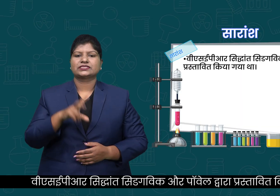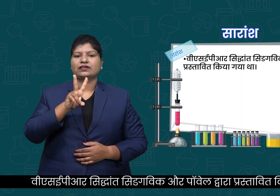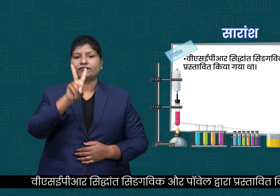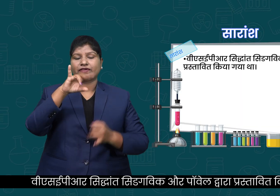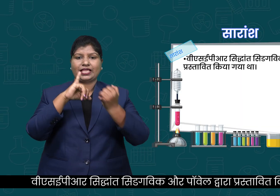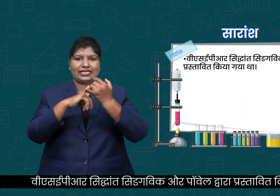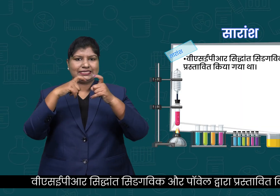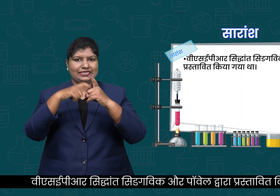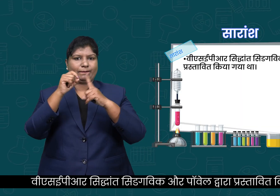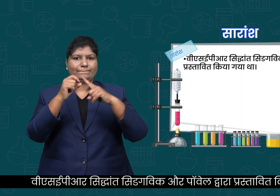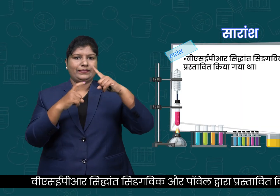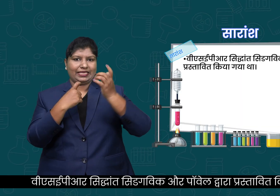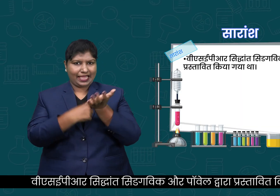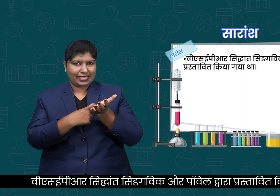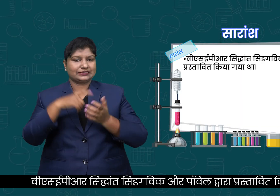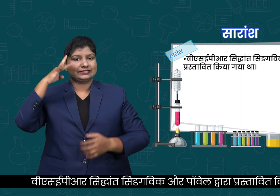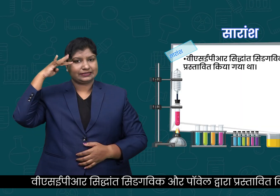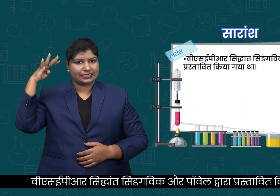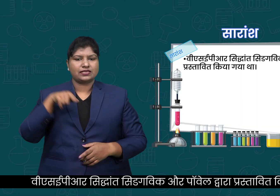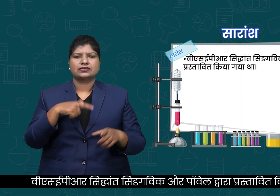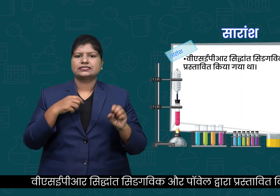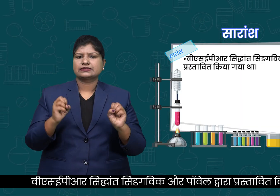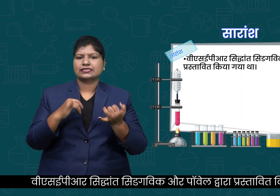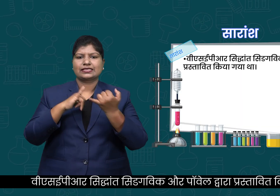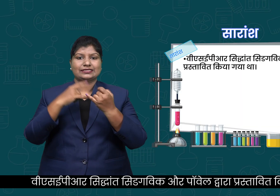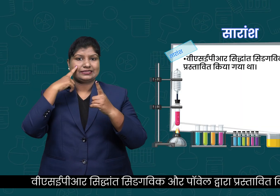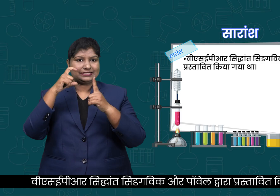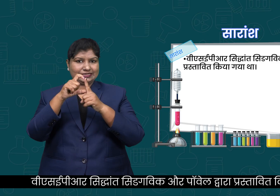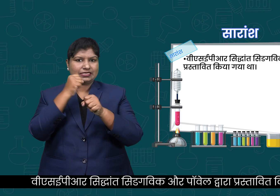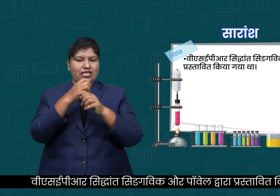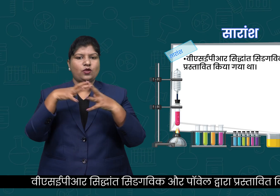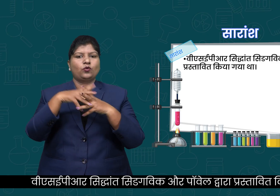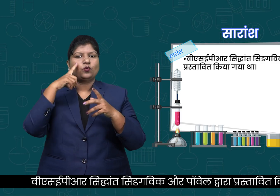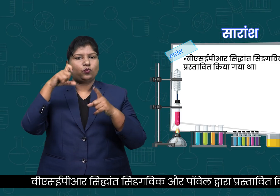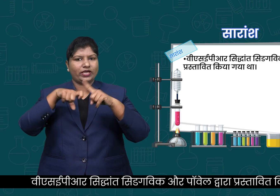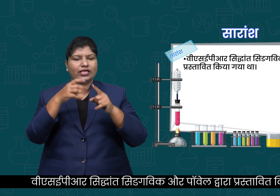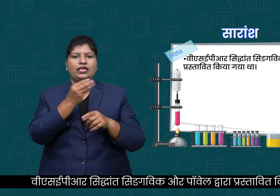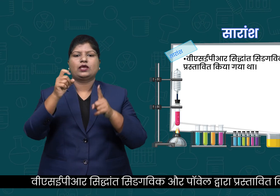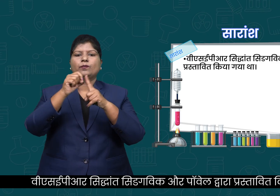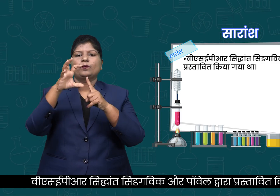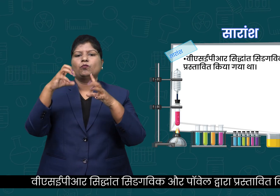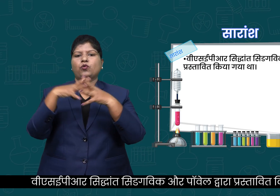VSPR सिद्धांत सिडगाविक और पावेल द्वारा प्रस्तावित किया गया था।